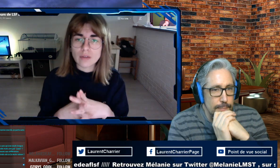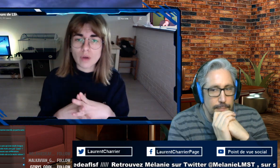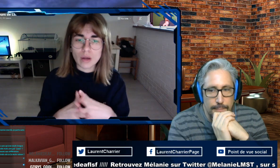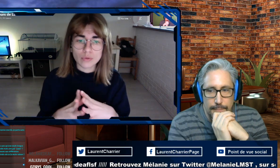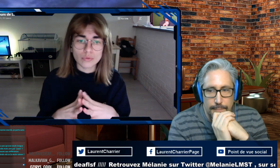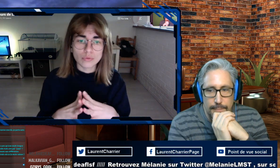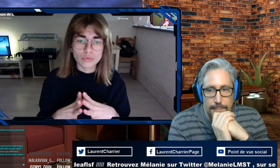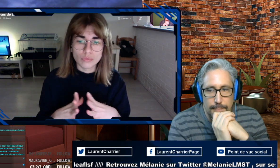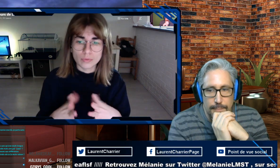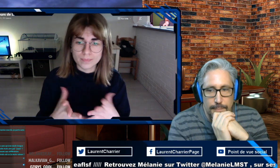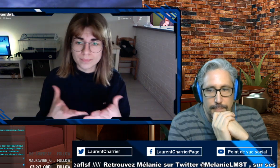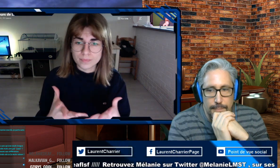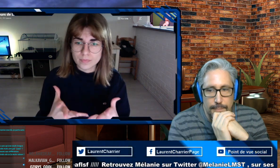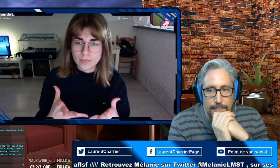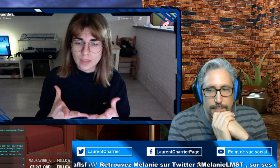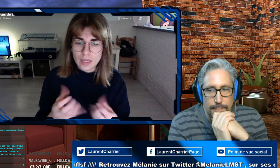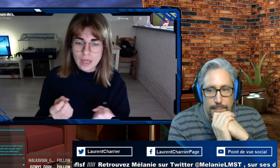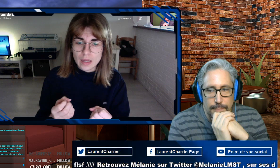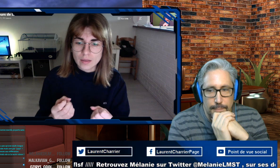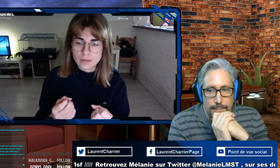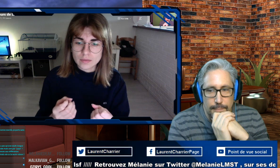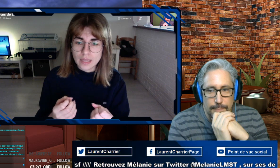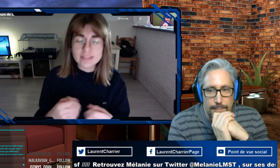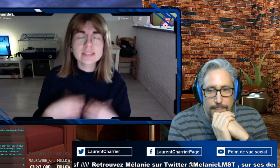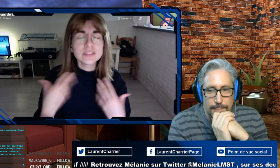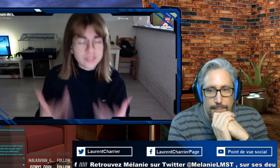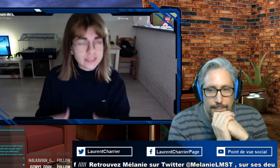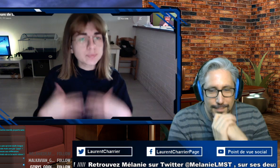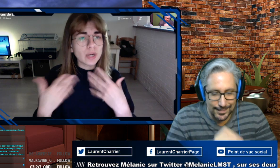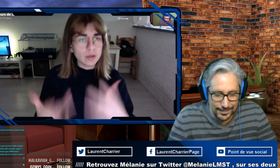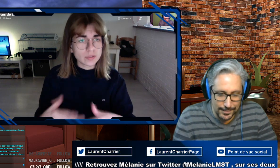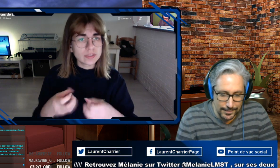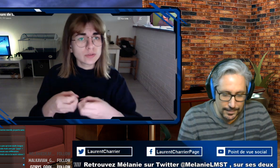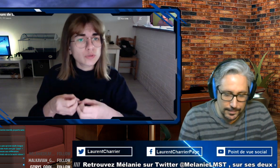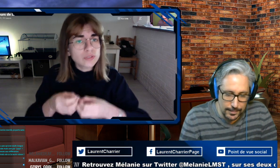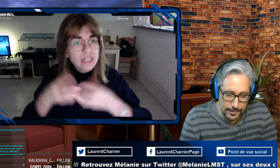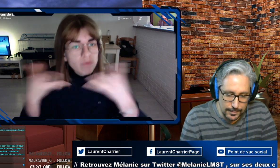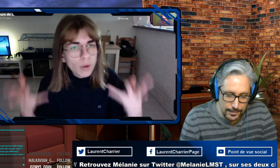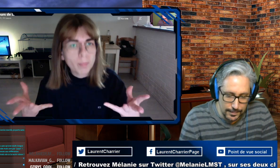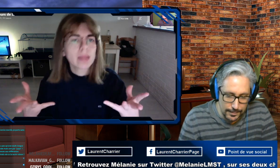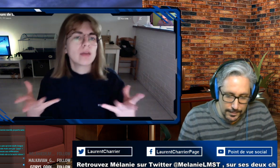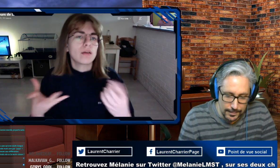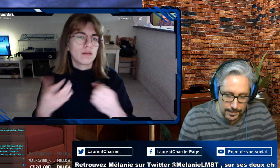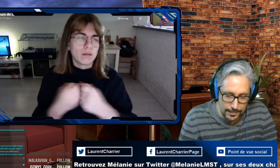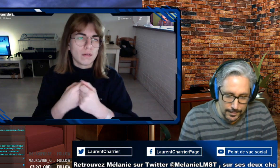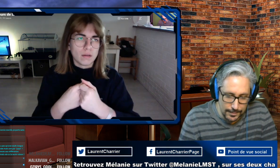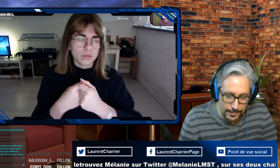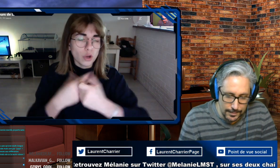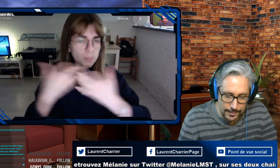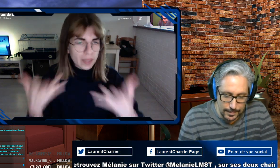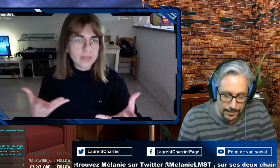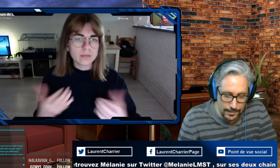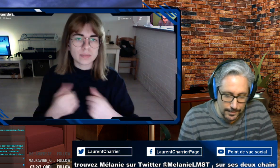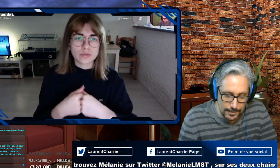il faut savoir que ça a été difficile pour la langue des signes de se développer.